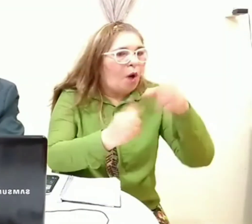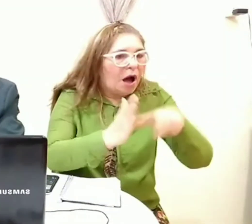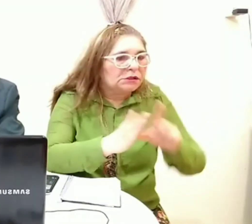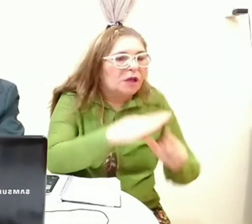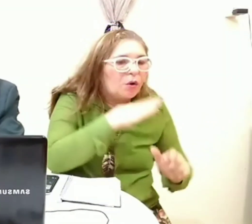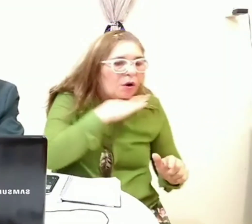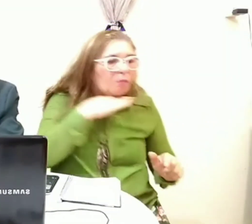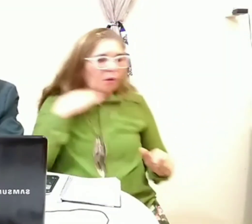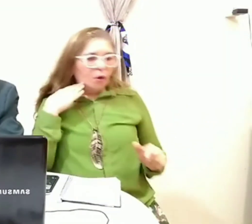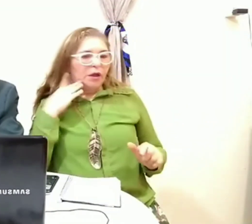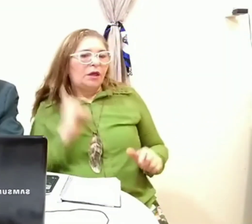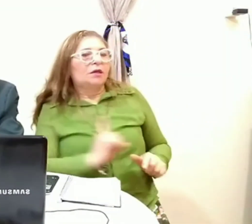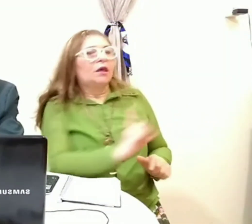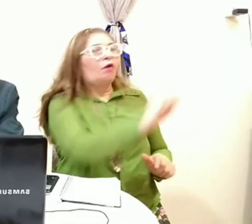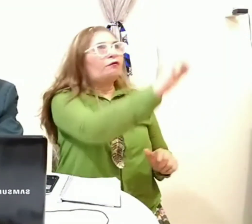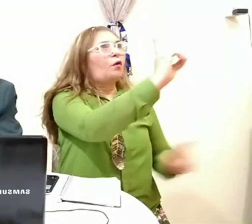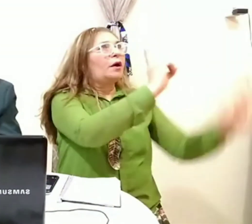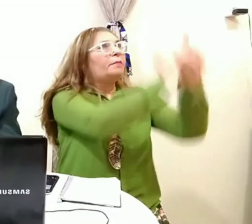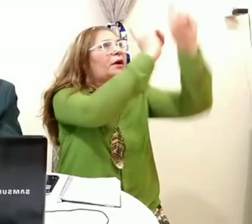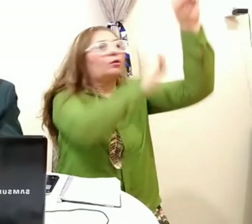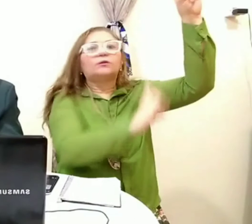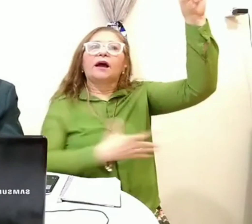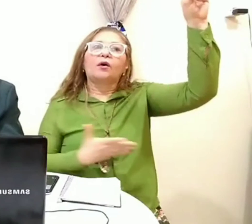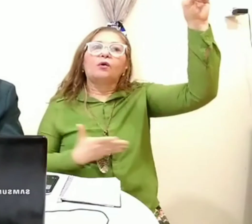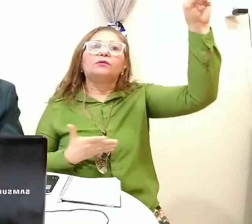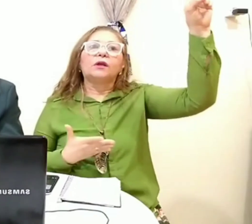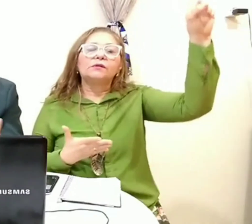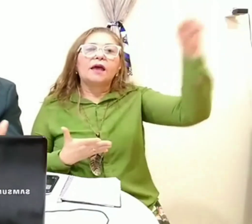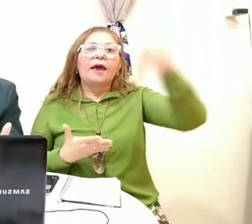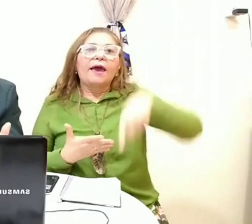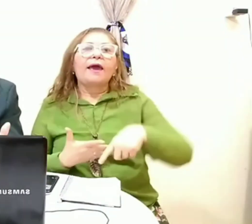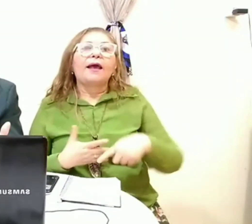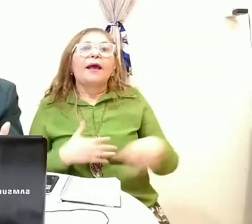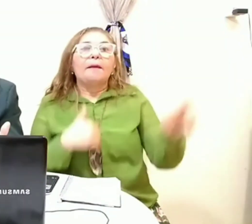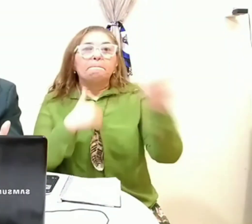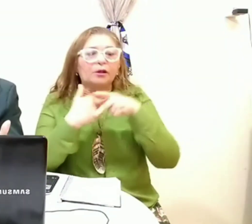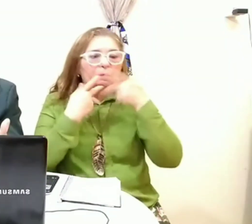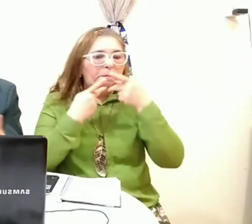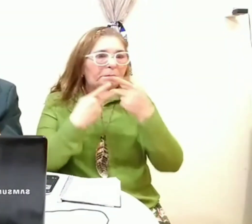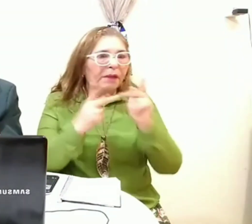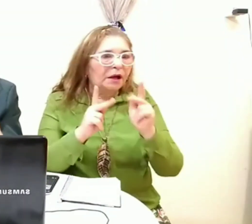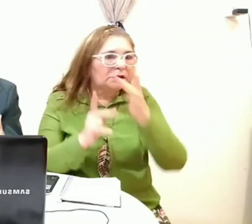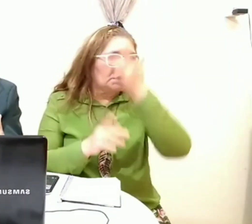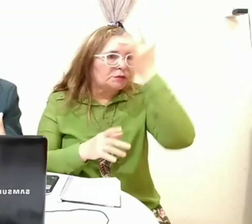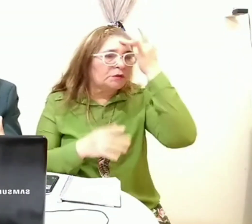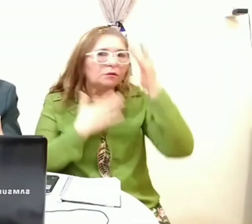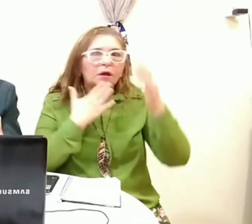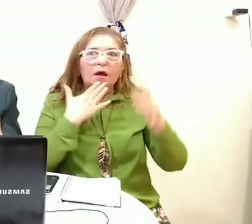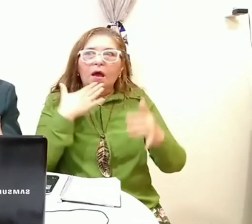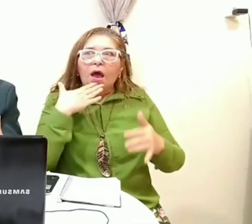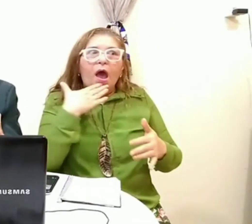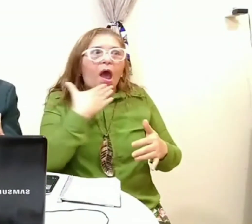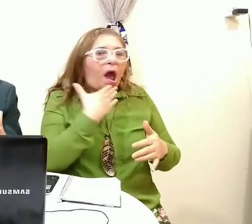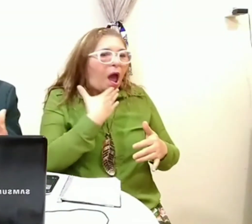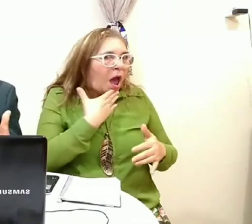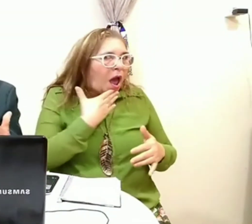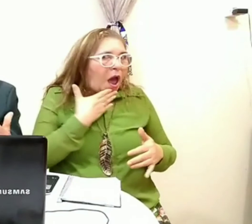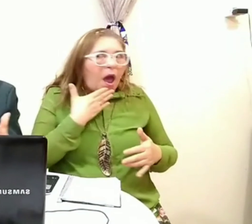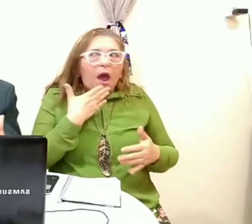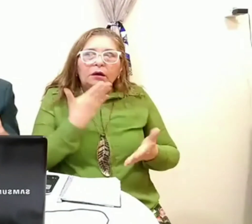ele é o penhor, ele é a garantia. Então, Pedro está pregando e as pessoas começam a crer ali na